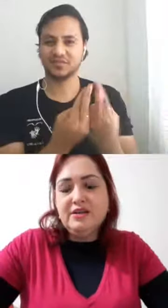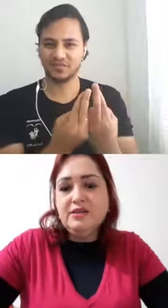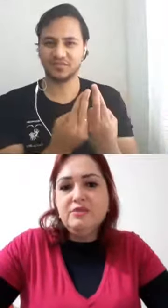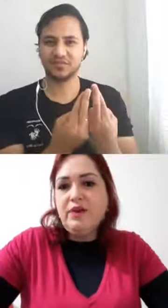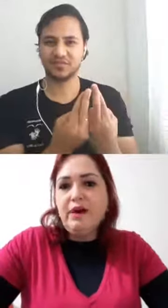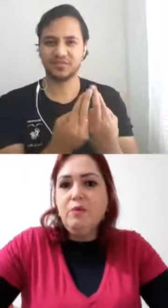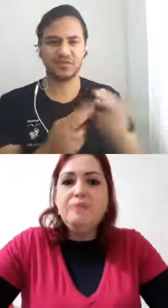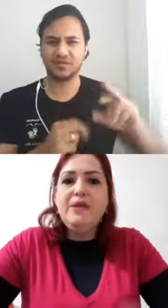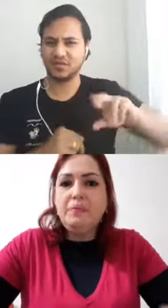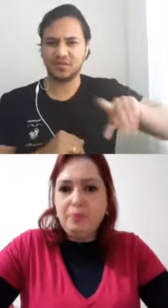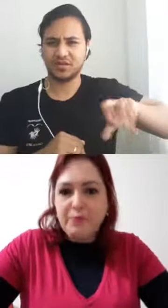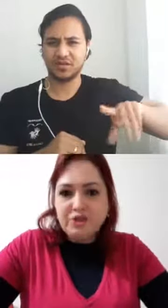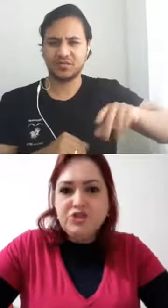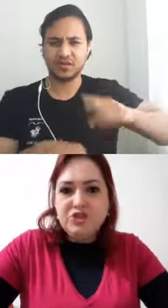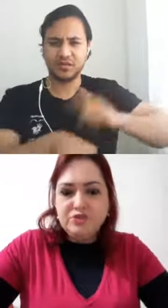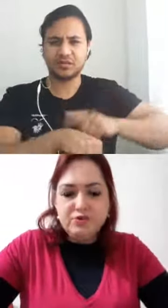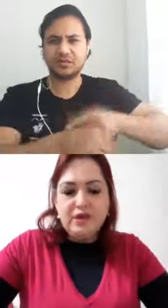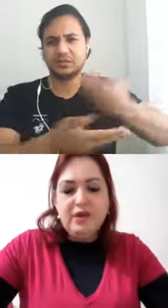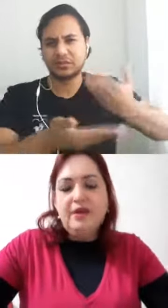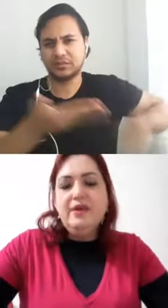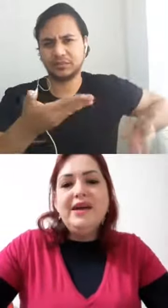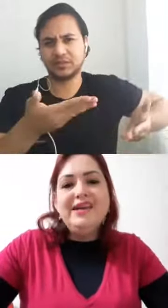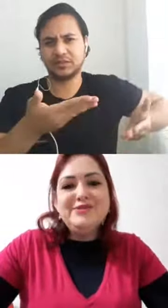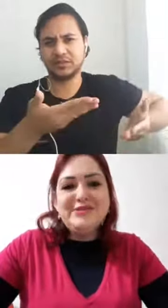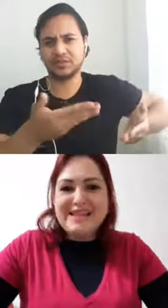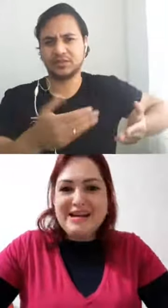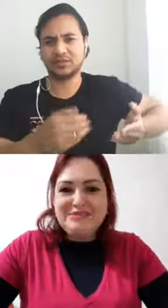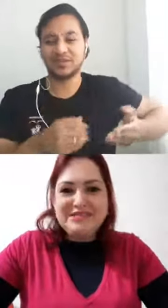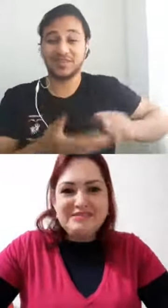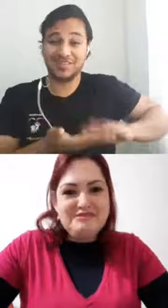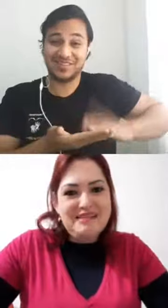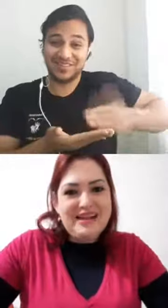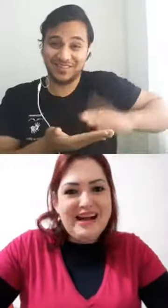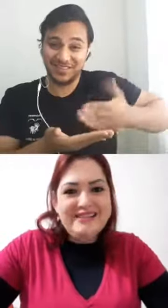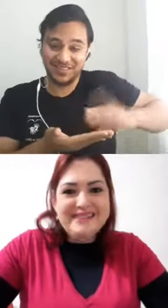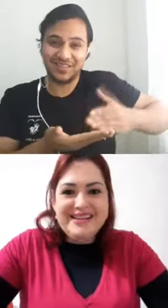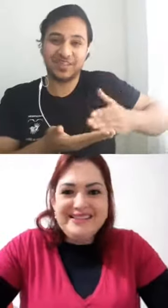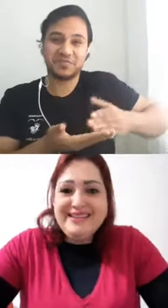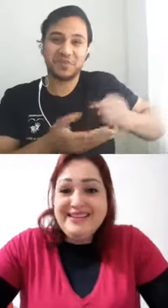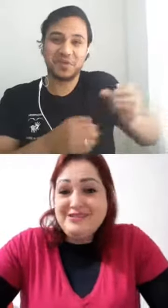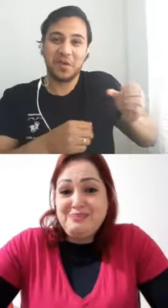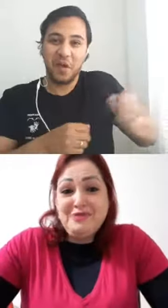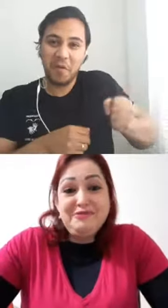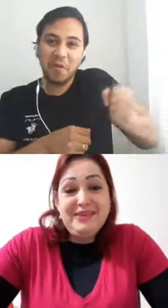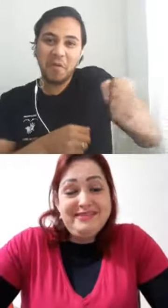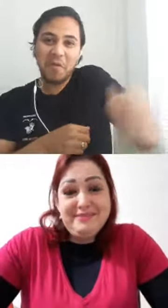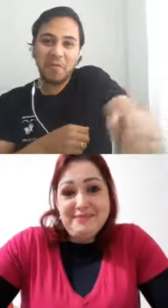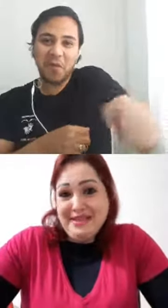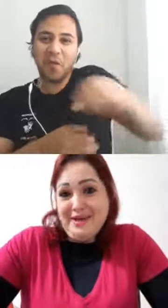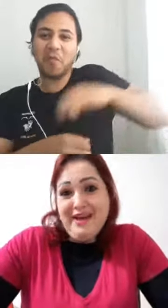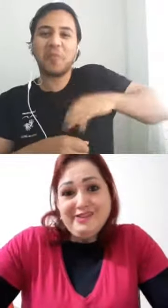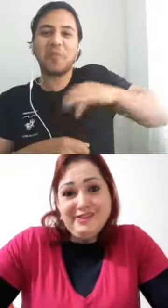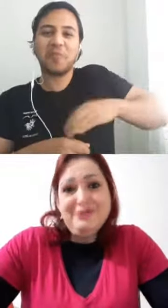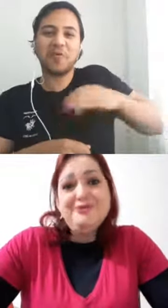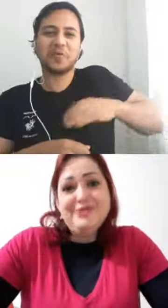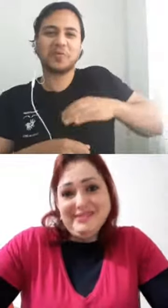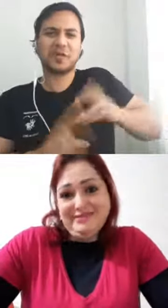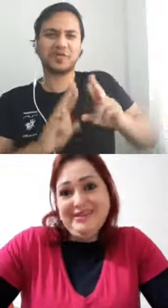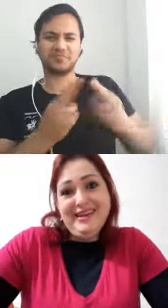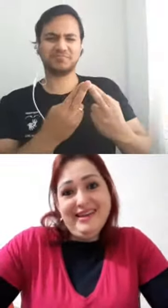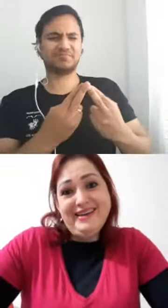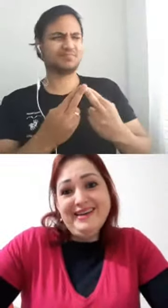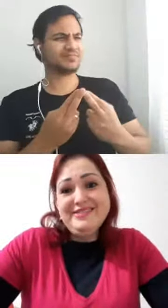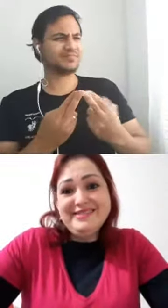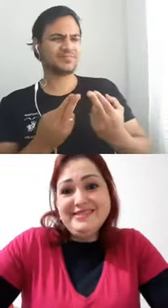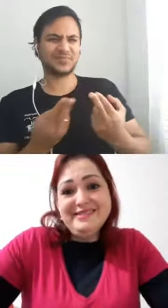pedagógica, não é um tempo perdido. E aí os intérpretes estão colocados lá nas salas de português e da matemática todo ano,